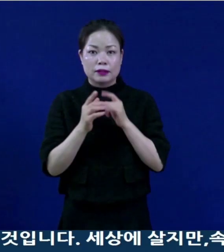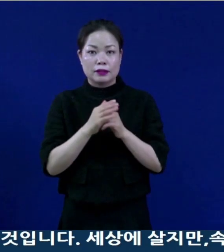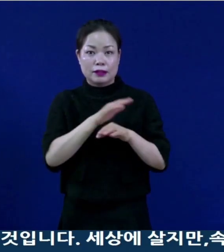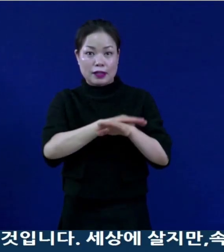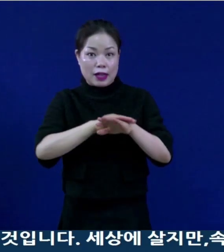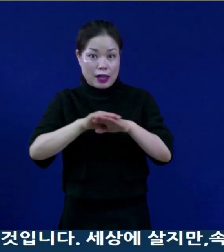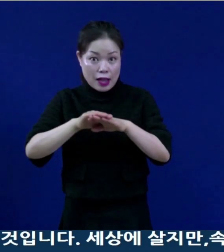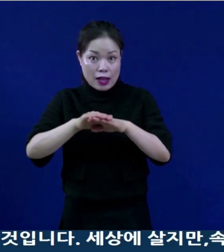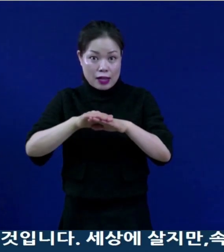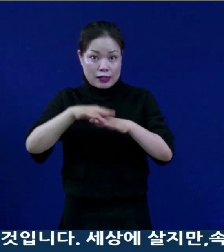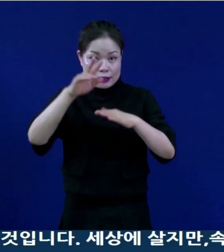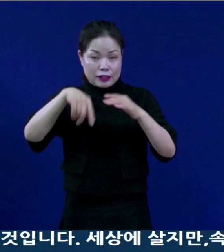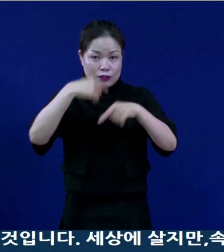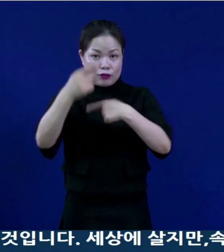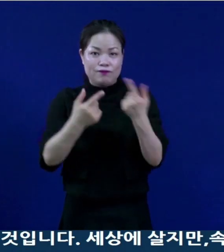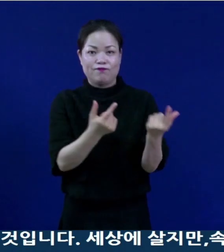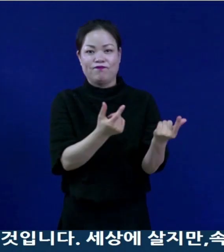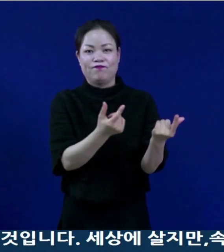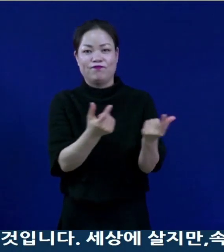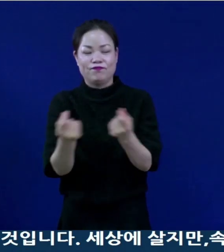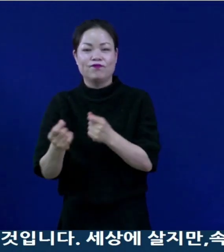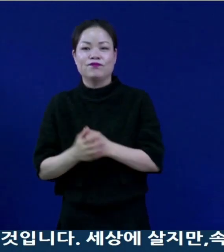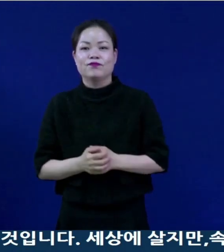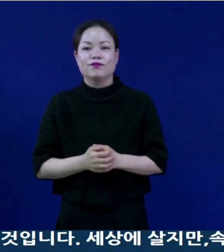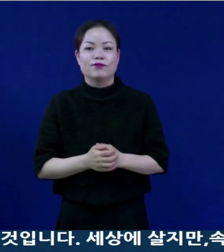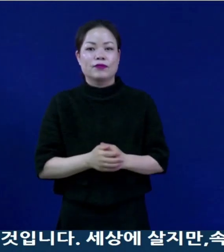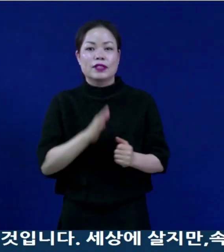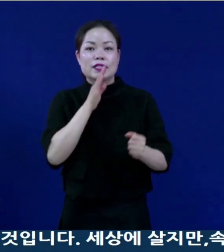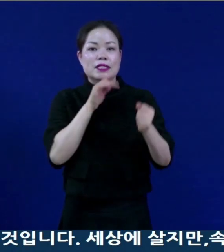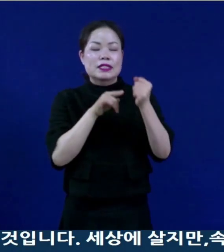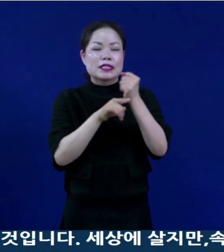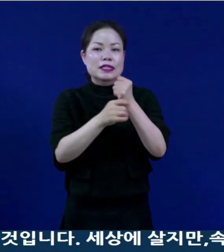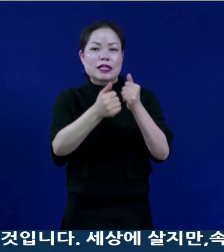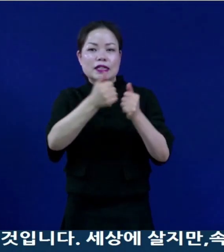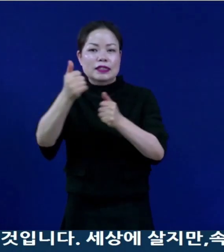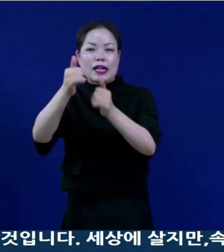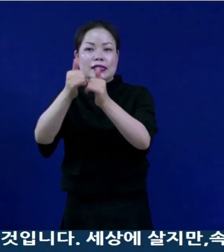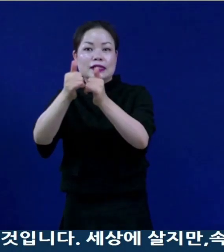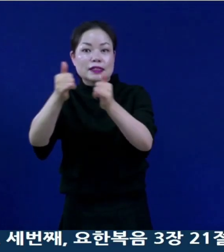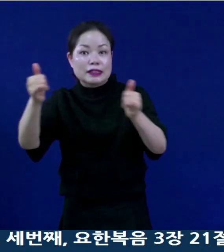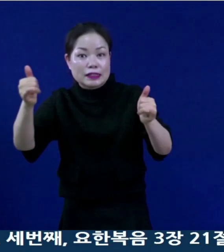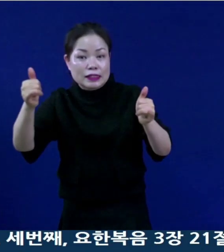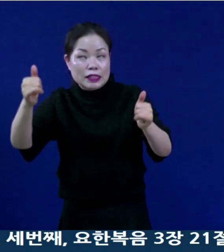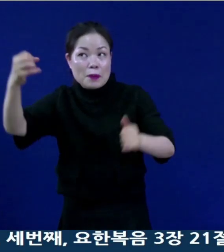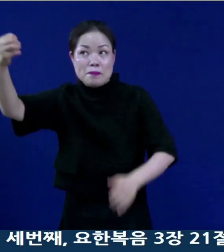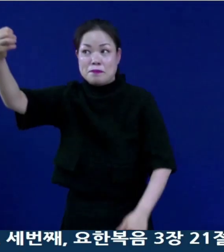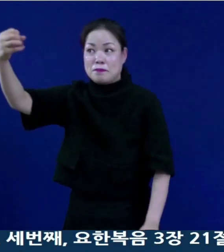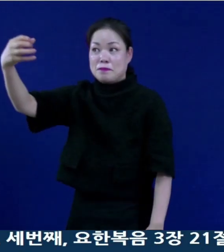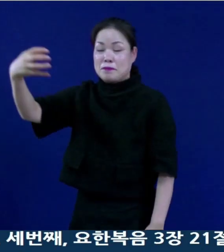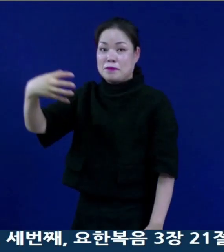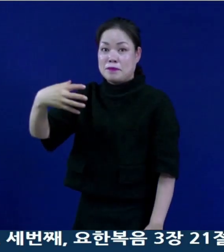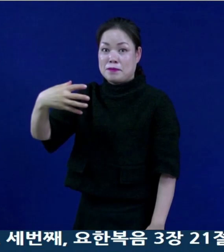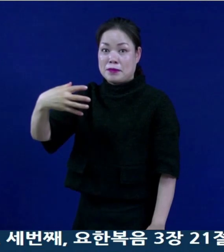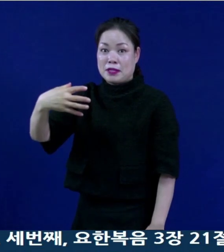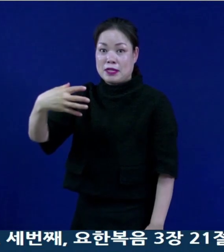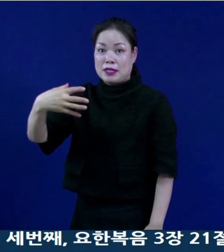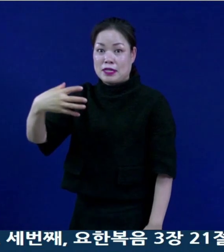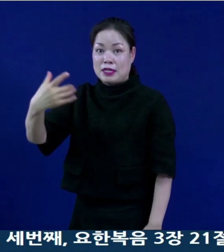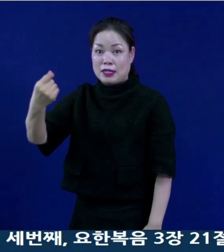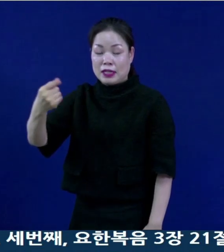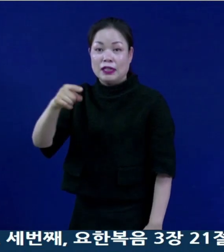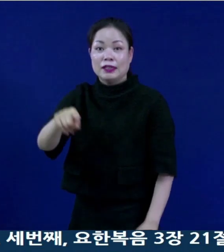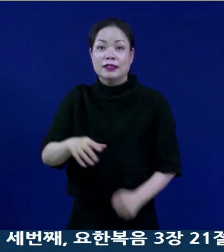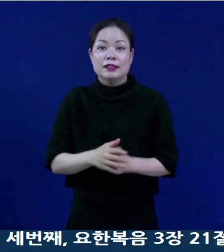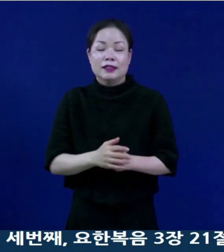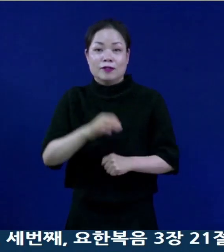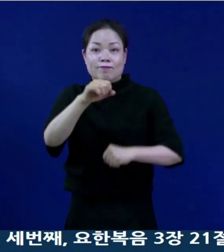읽으셔야 뜻이 들어옵니다. 집중해서 읽겠습니다. 진리를 따르는 자는 빛으로 오나니 이는